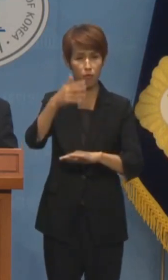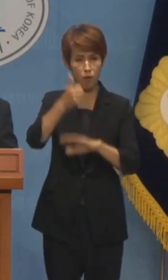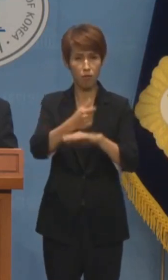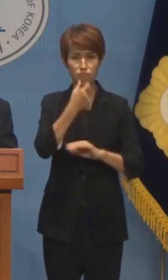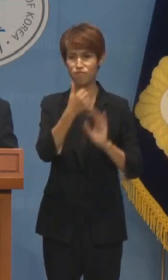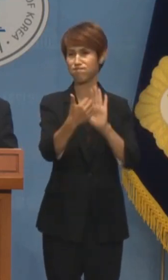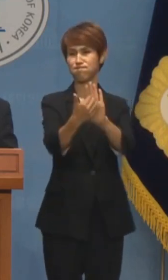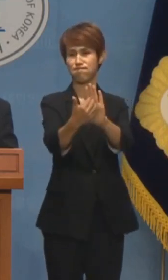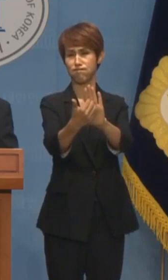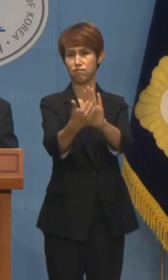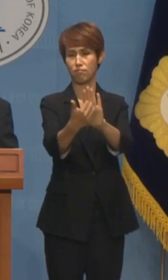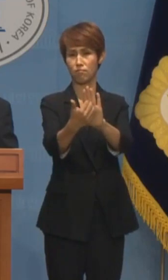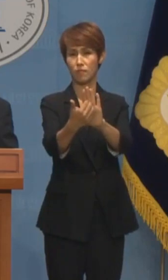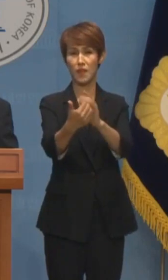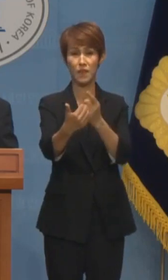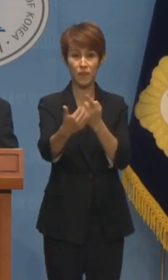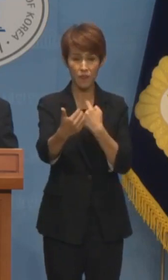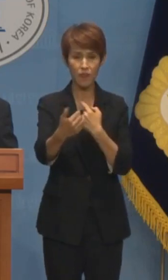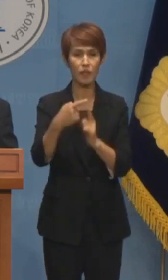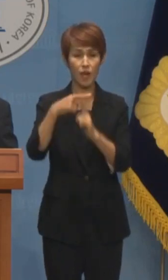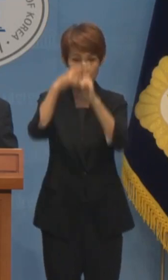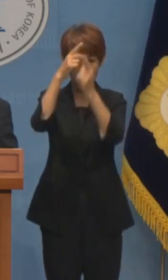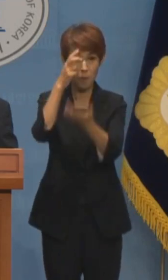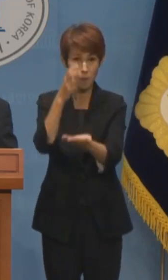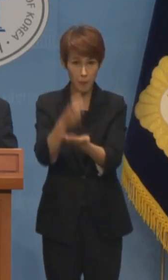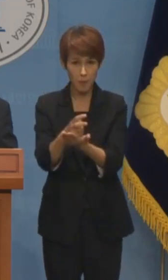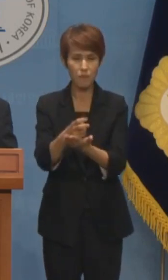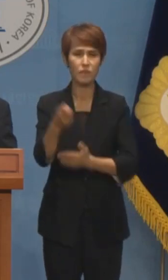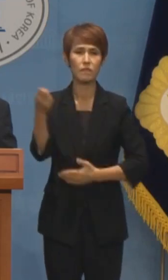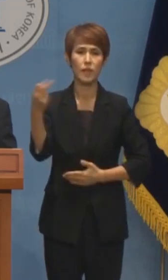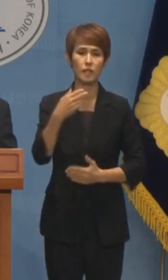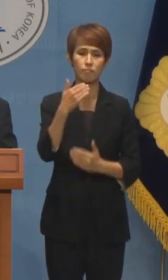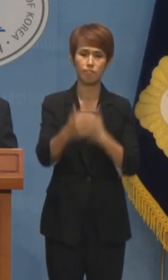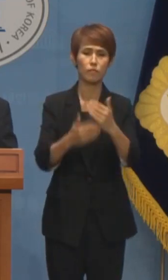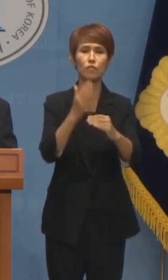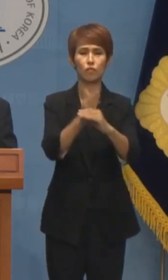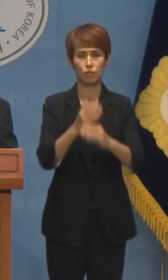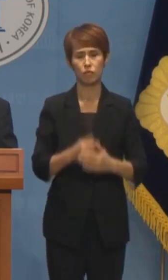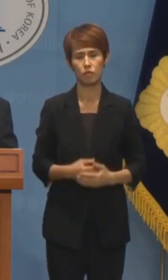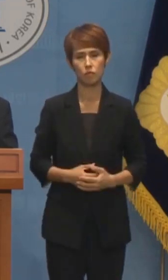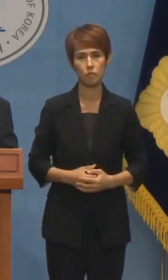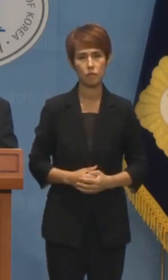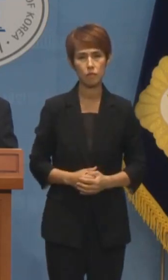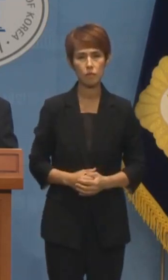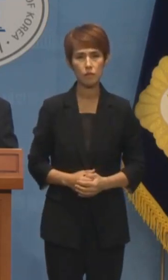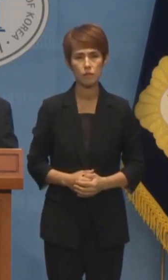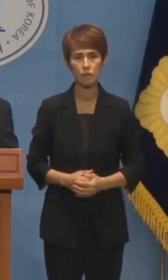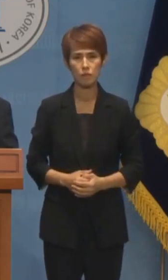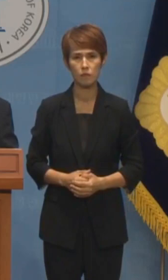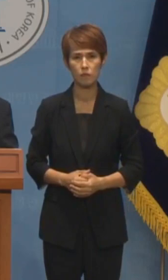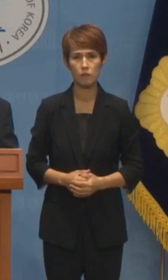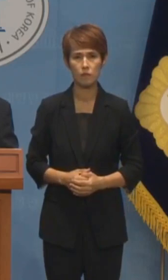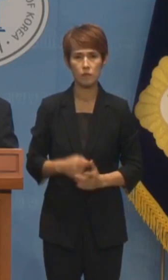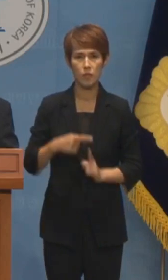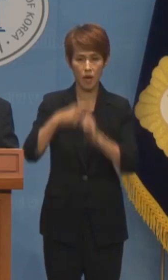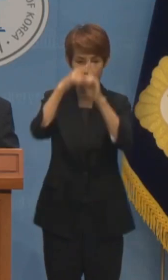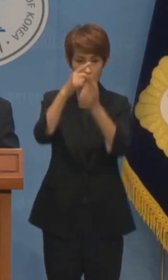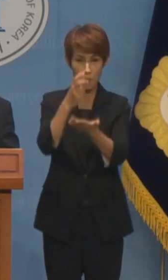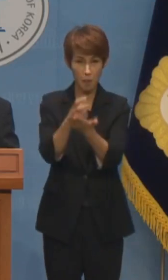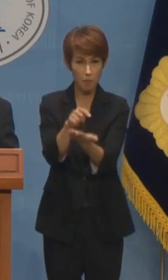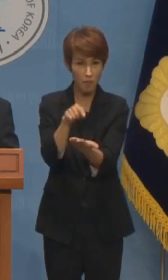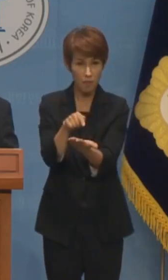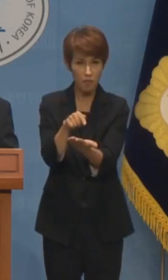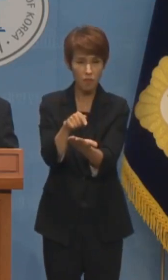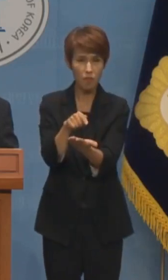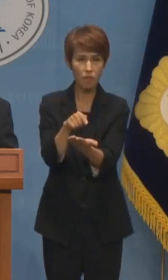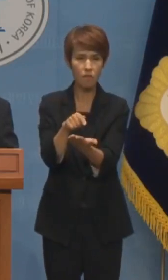남발해가면서까지 부정하던 간호법을 다시 추진하고 있습니다. 그러나 그들이 제시한 간호법은